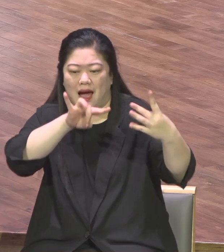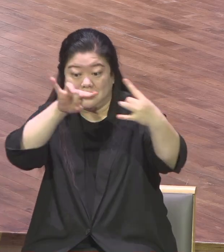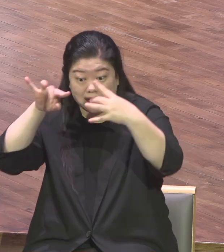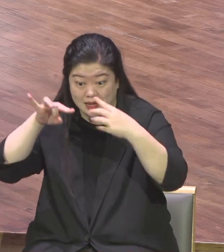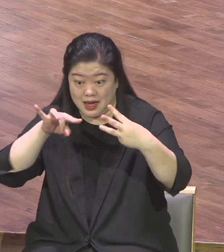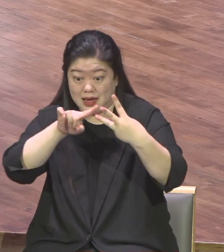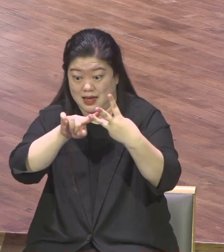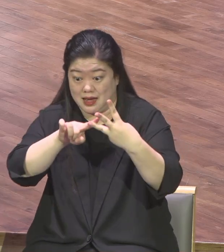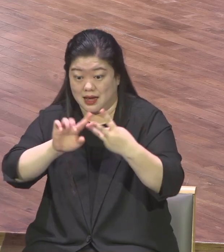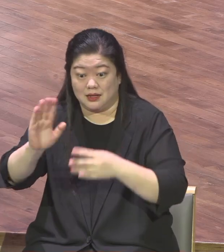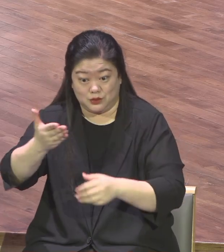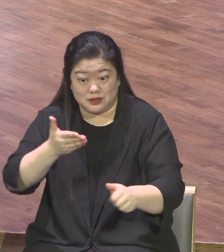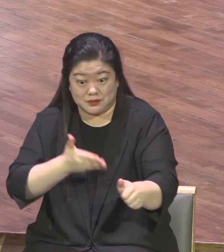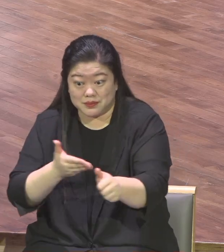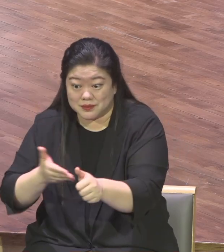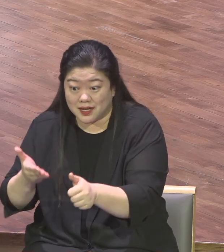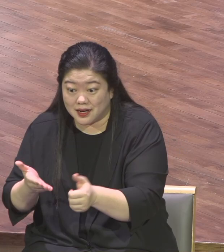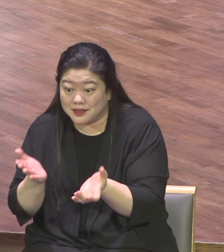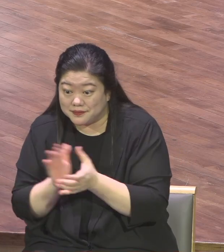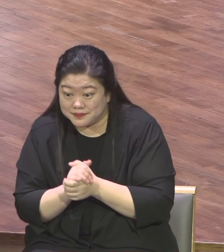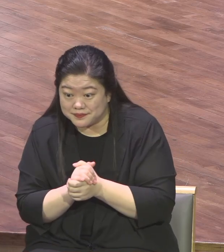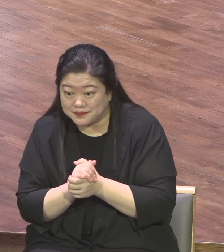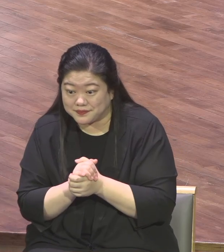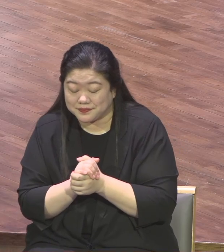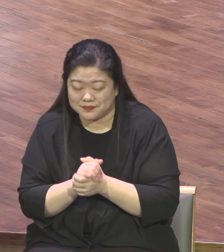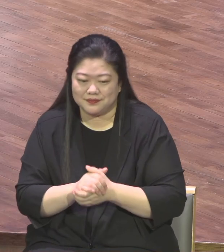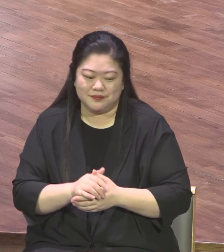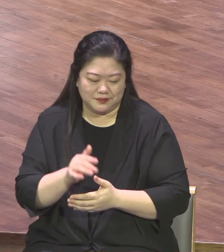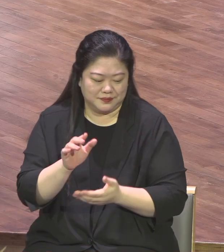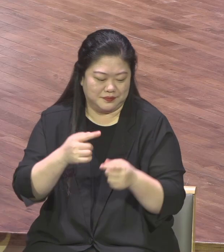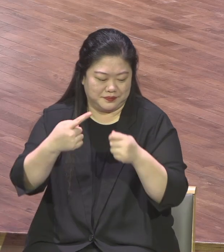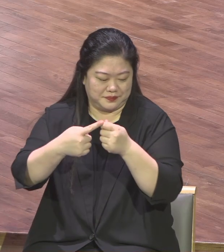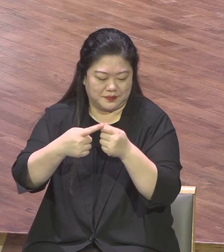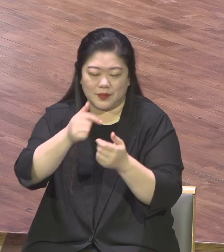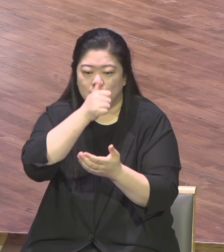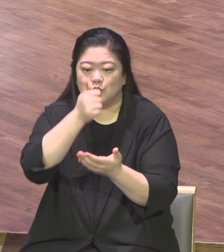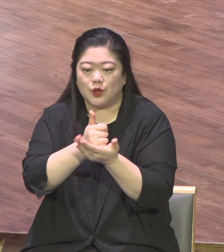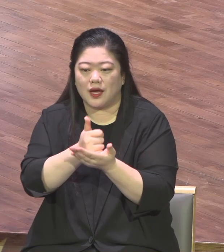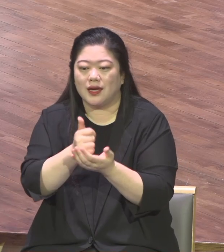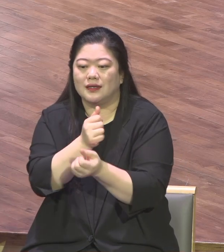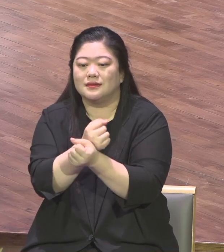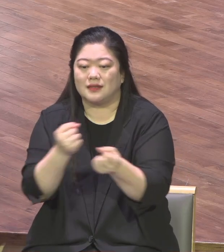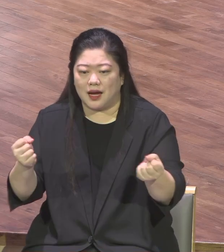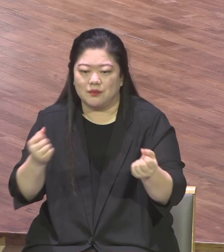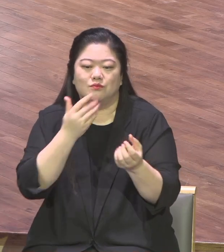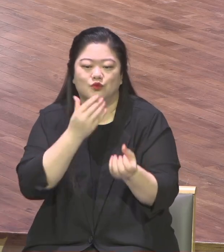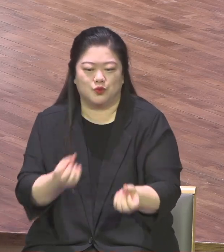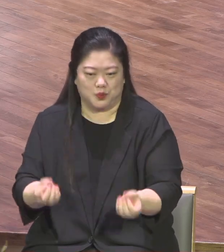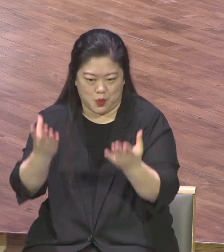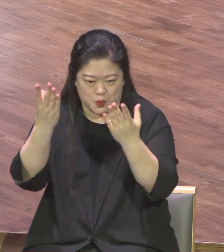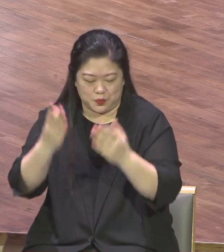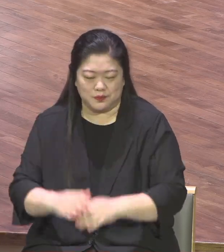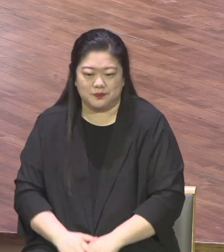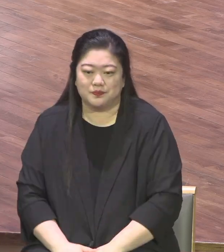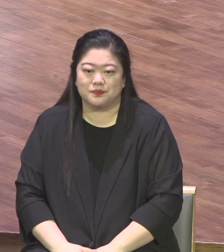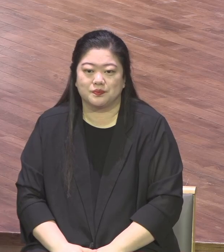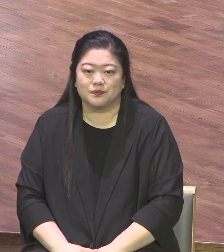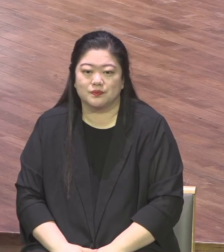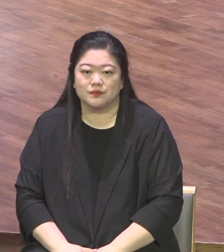다 되시기를 주님으로 축복합니다. 그럼 첫째로 죄사함의 축복입니다. 7절 봅니다.